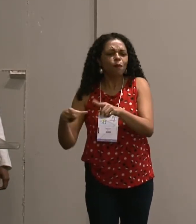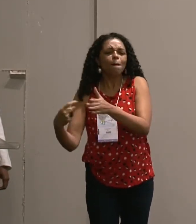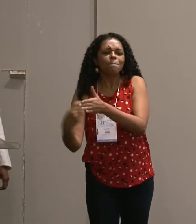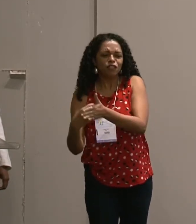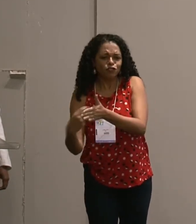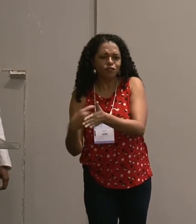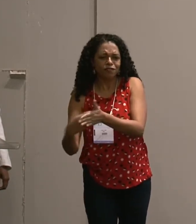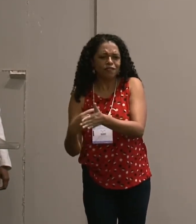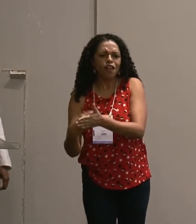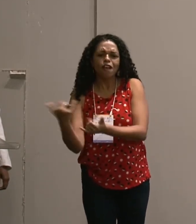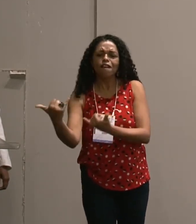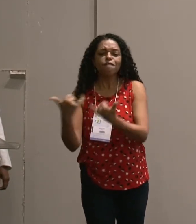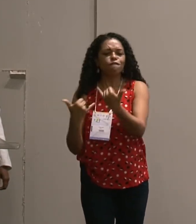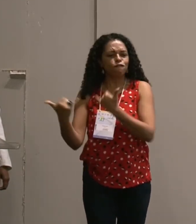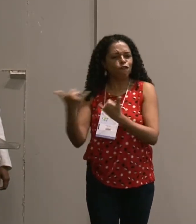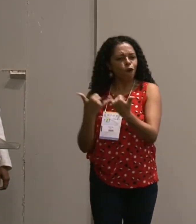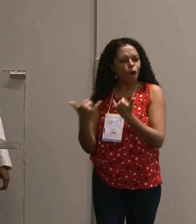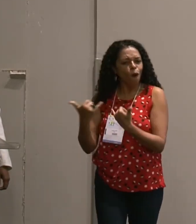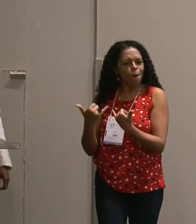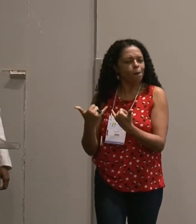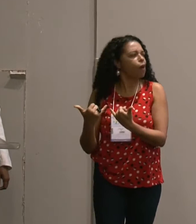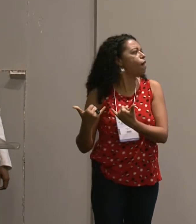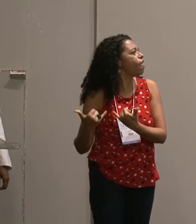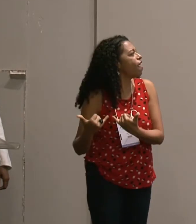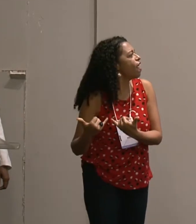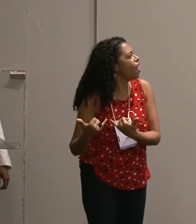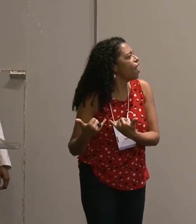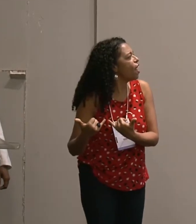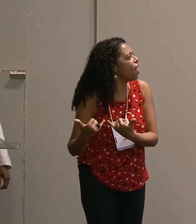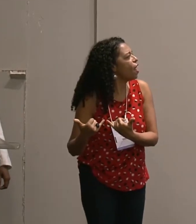E esse trabalho de pesquisa, ele nos dará informações